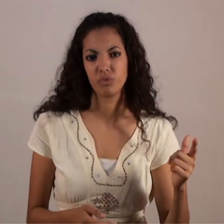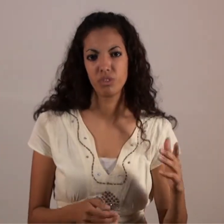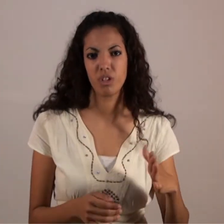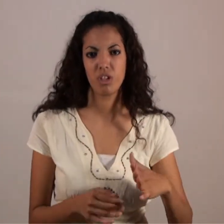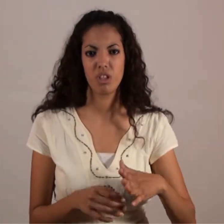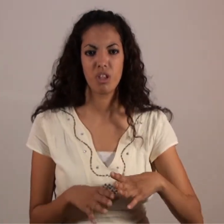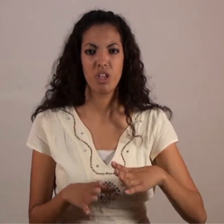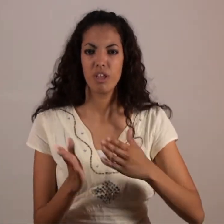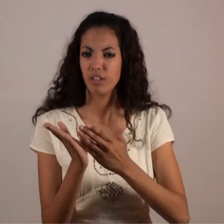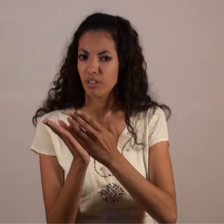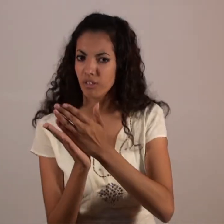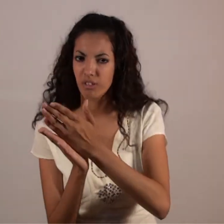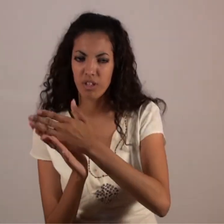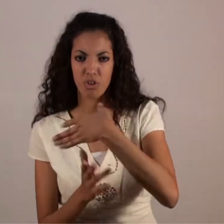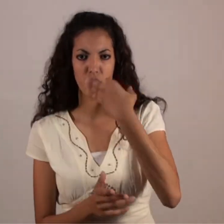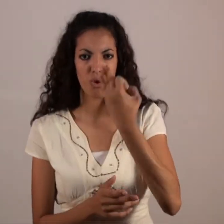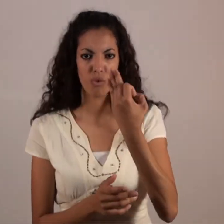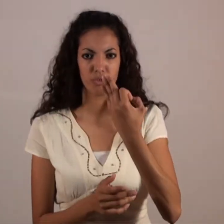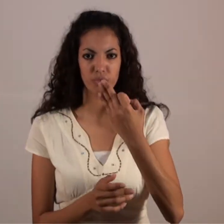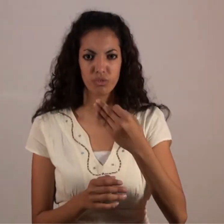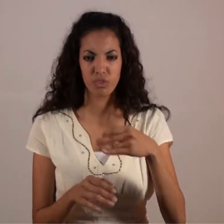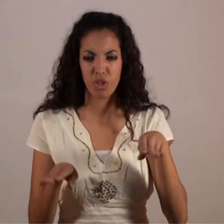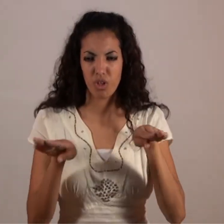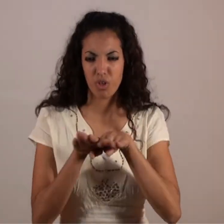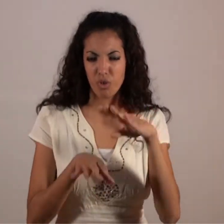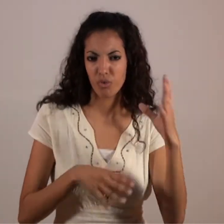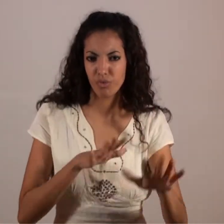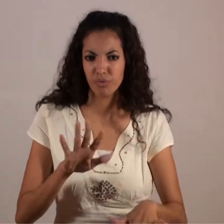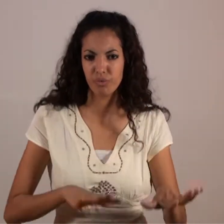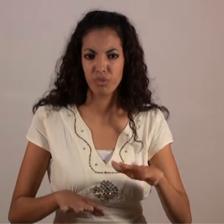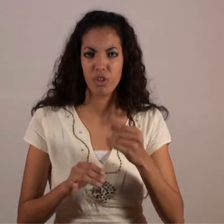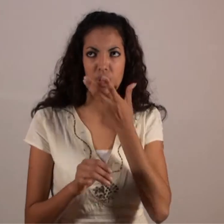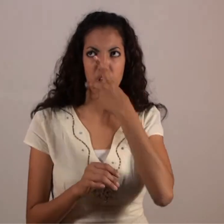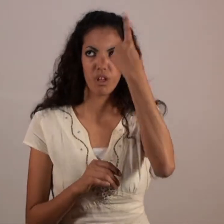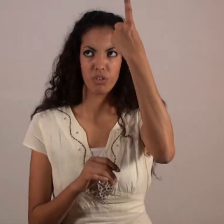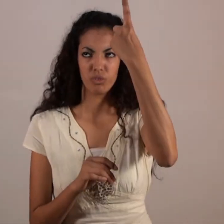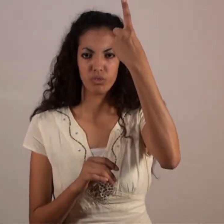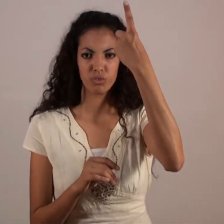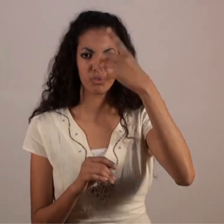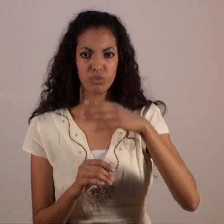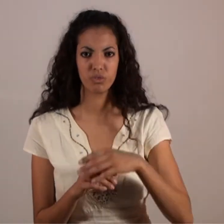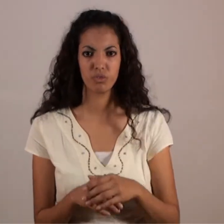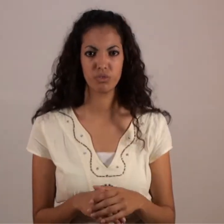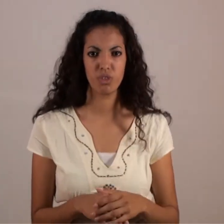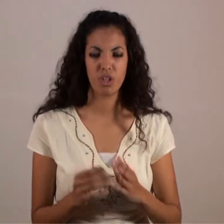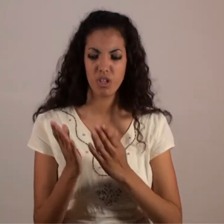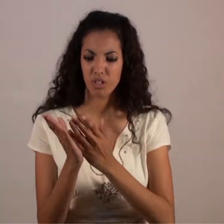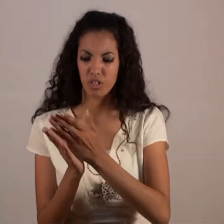vida, sino hecho semejante al Hijo de Dios, permanece sacerdote para siempre.